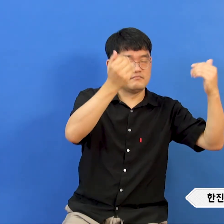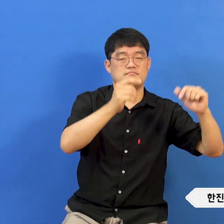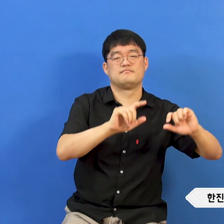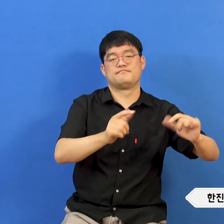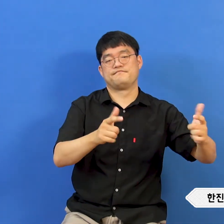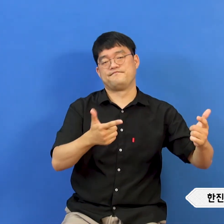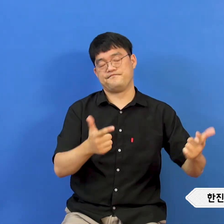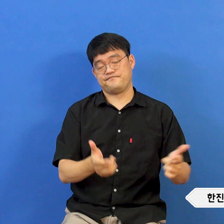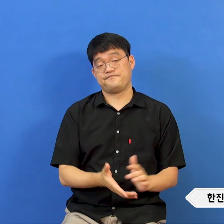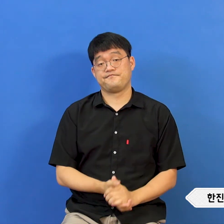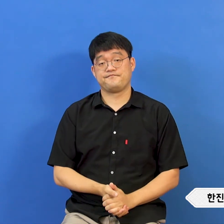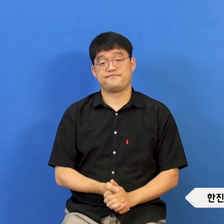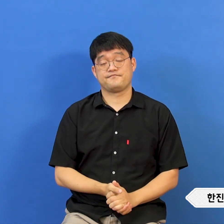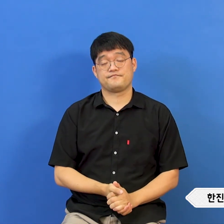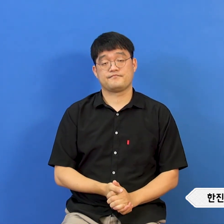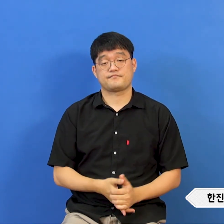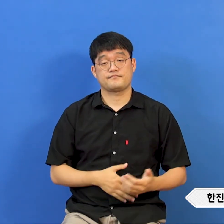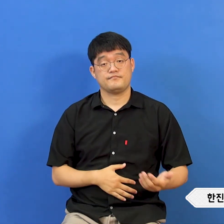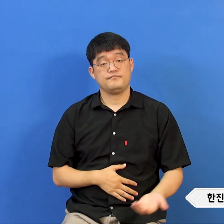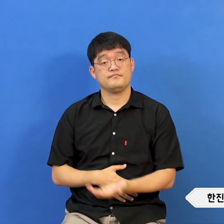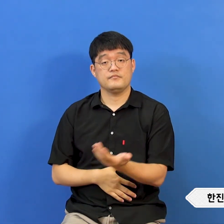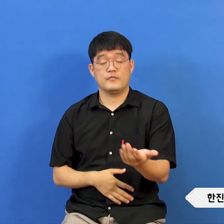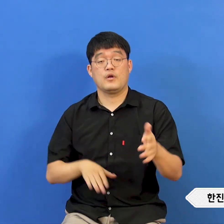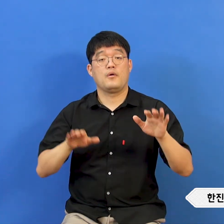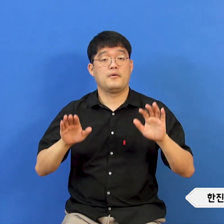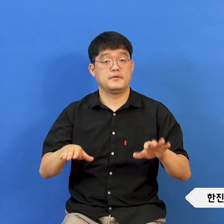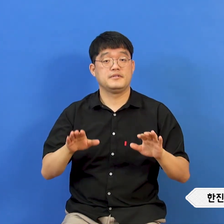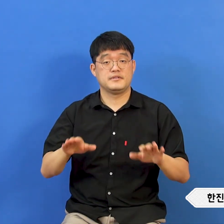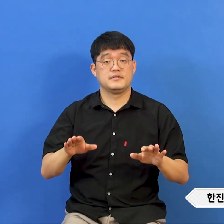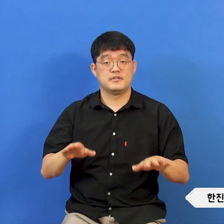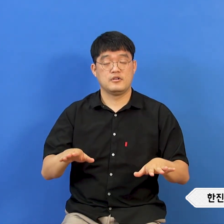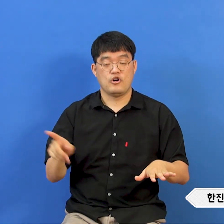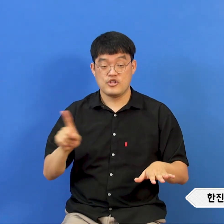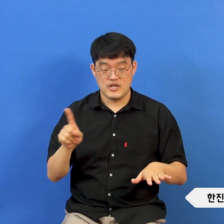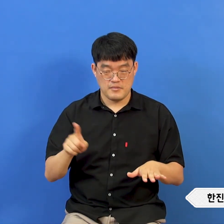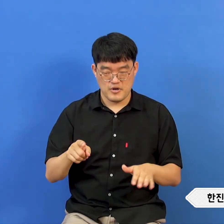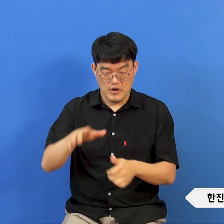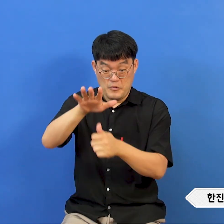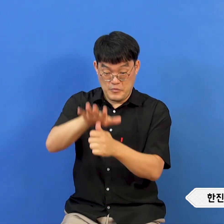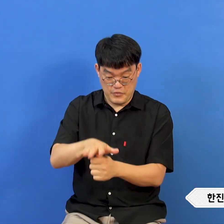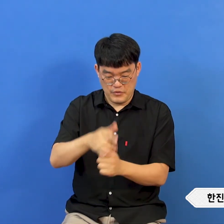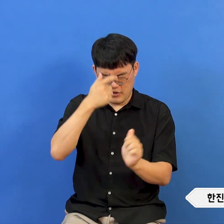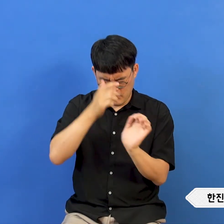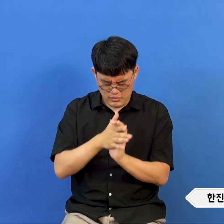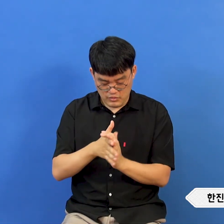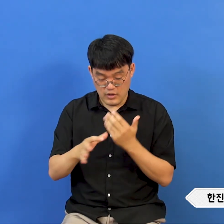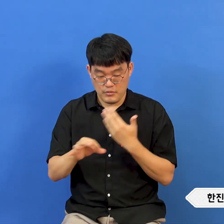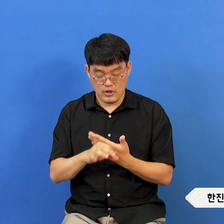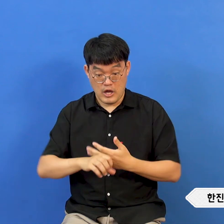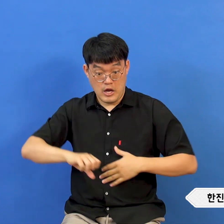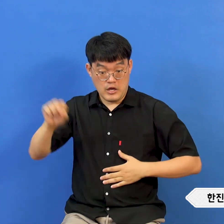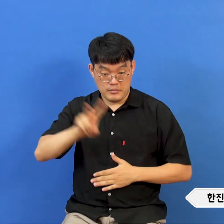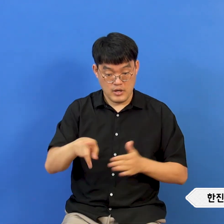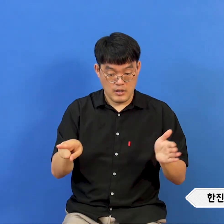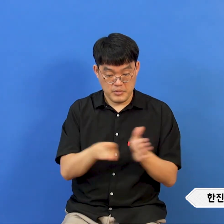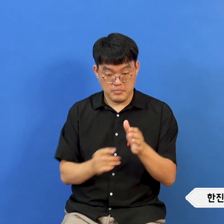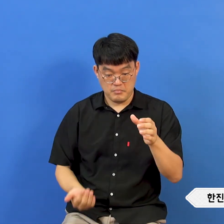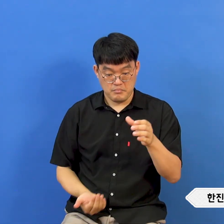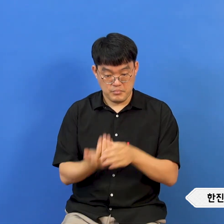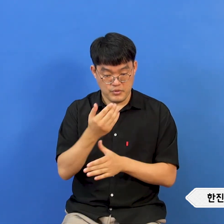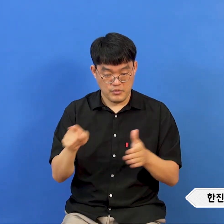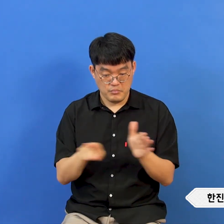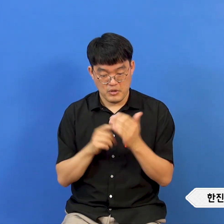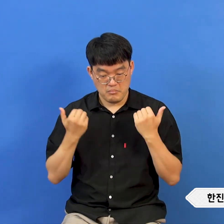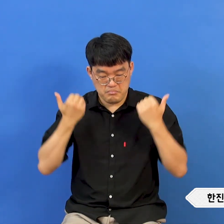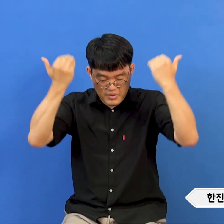아니라는 말입니다. 어느 신령한 분에게 가서 안수기도 한번 확 받으면 갑자기 믿음이 확 커질 것이다, 그게 아니라는